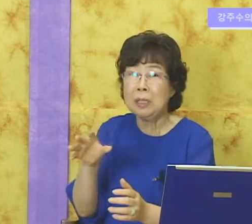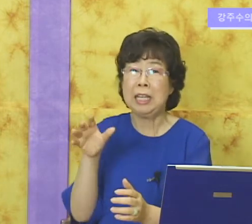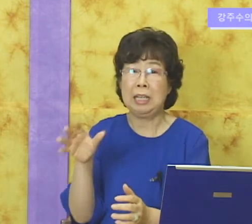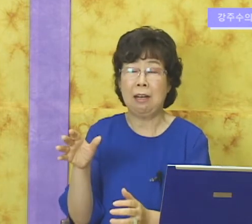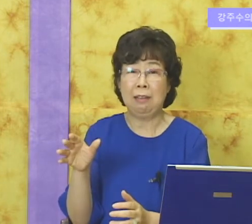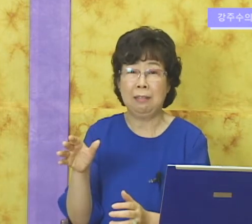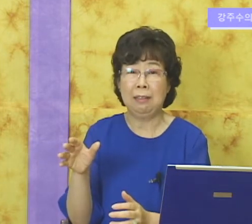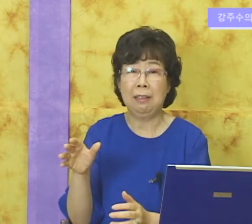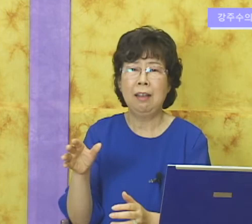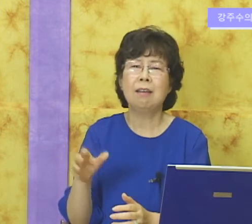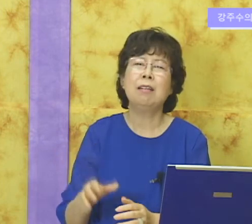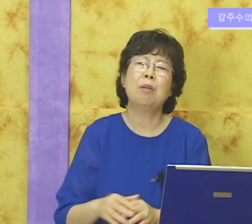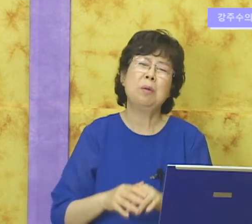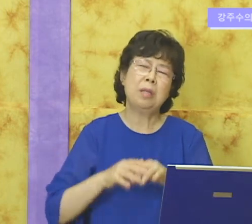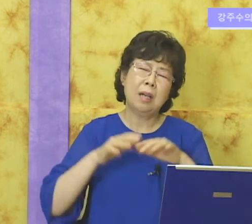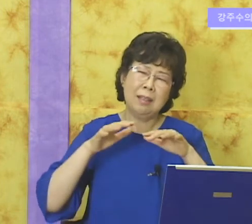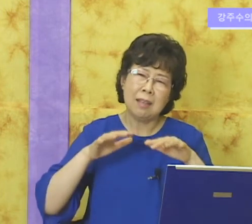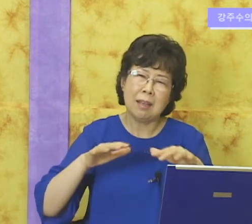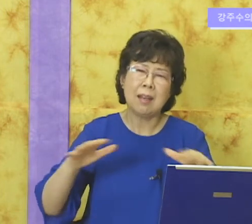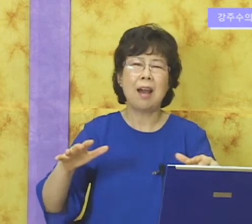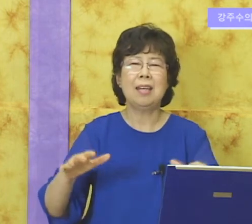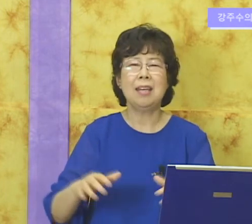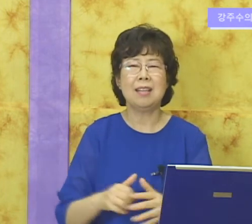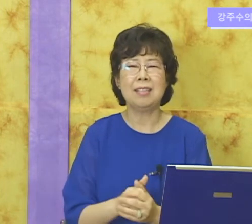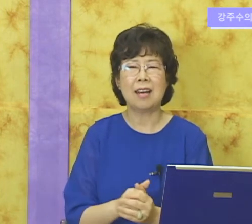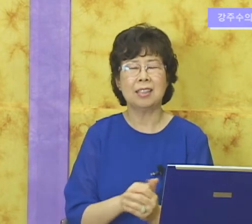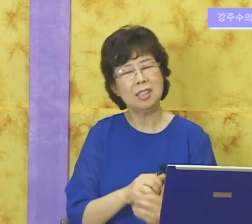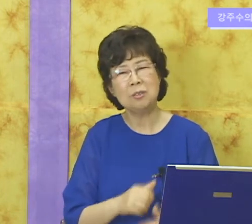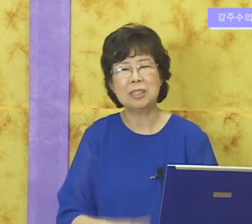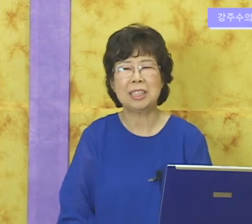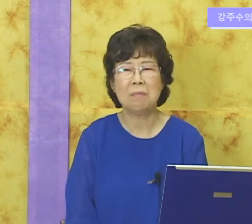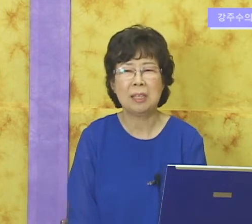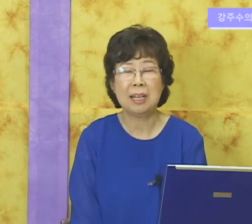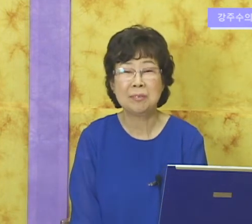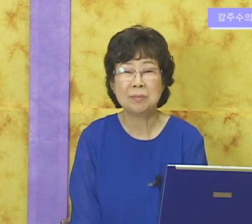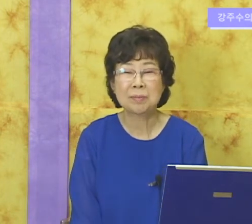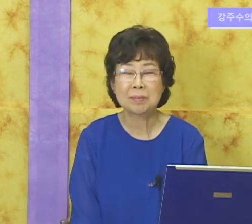또 그 얘기를 하는 거예요. 그러다 보니까 이게 가히 그냥 전국적입니다.